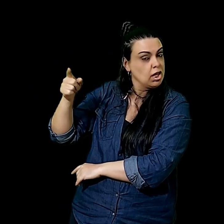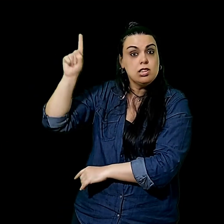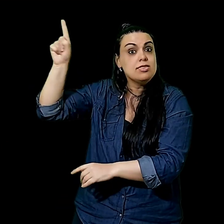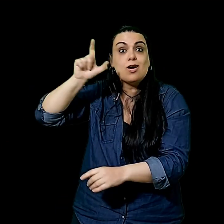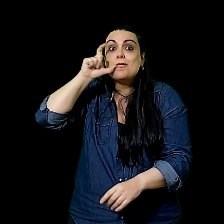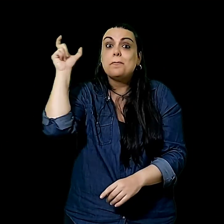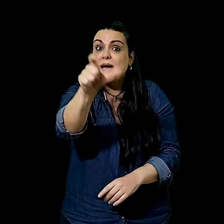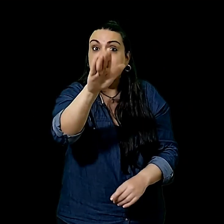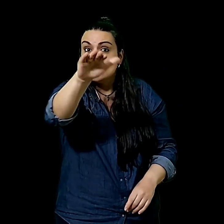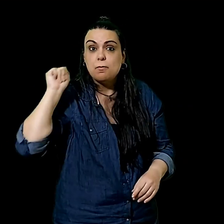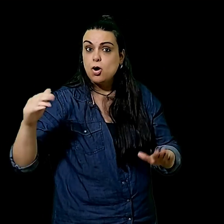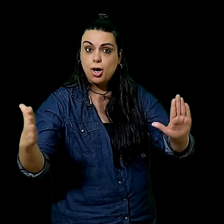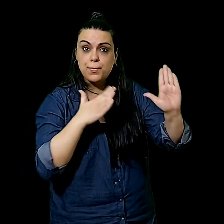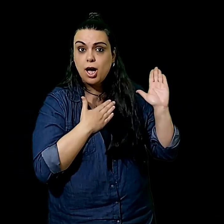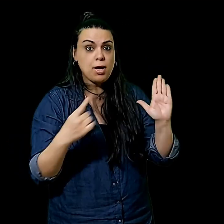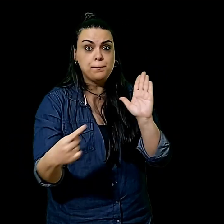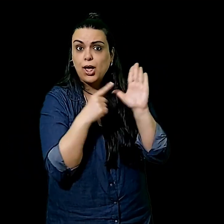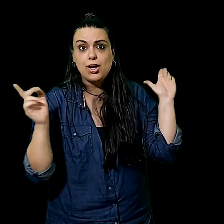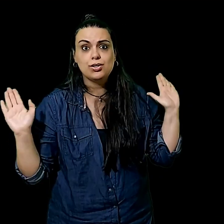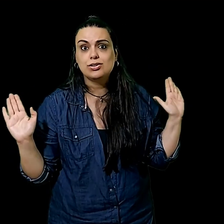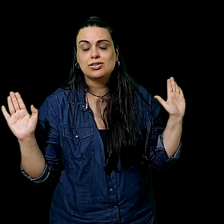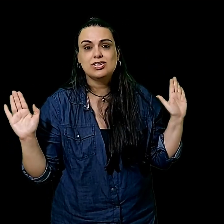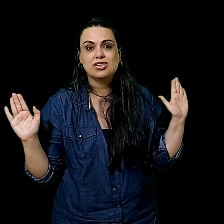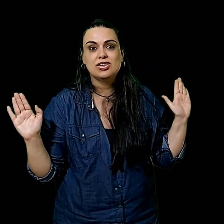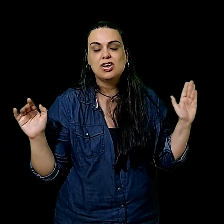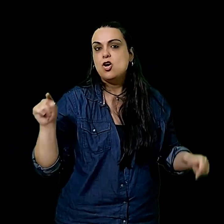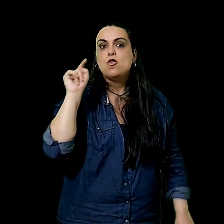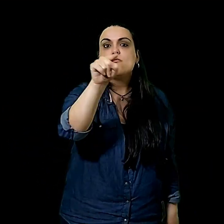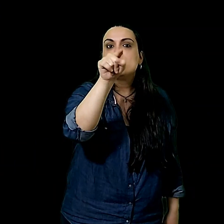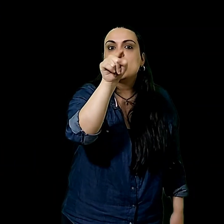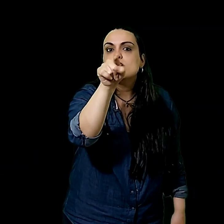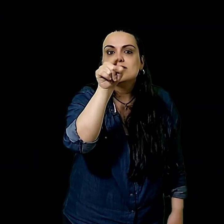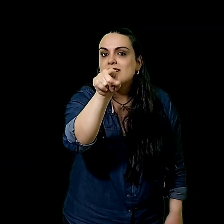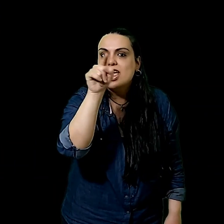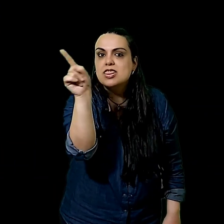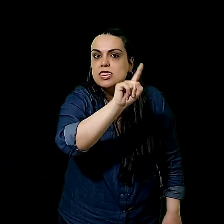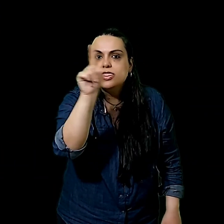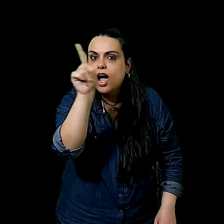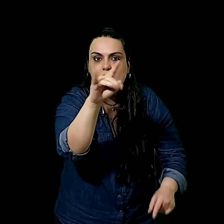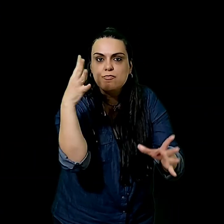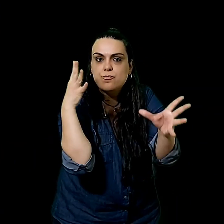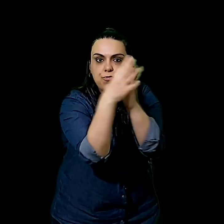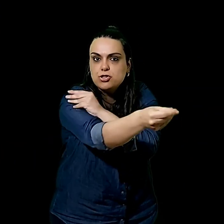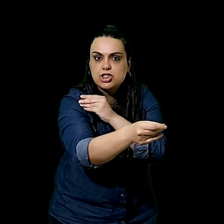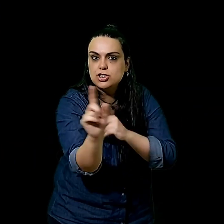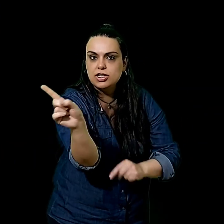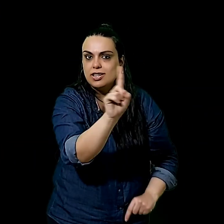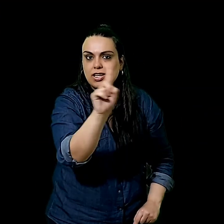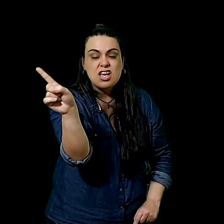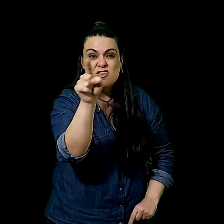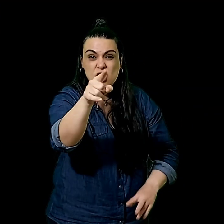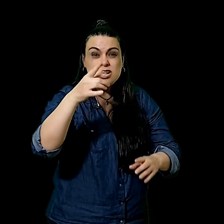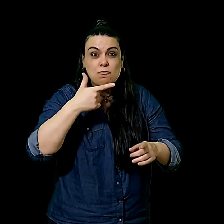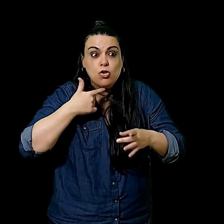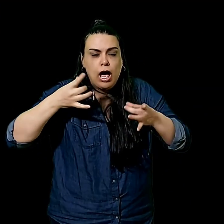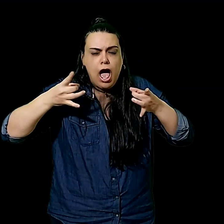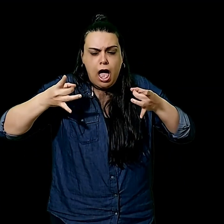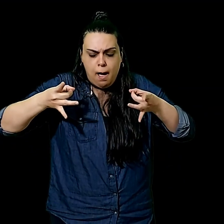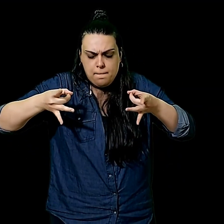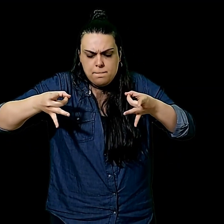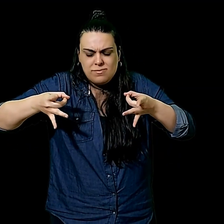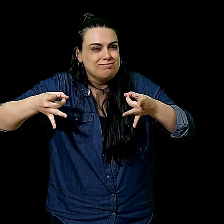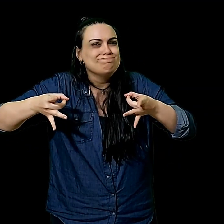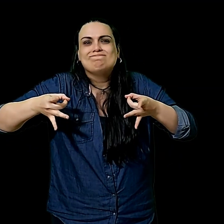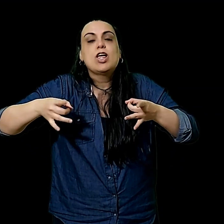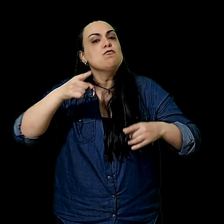olhar para a palavra dele. Vou lhe dizer mais, sabe por quê? Porque você não vai fugir. Você não vai conseguir desistir.